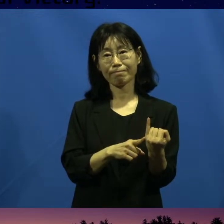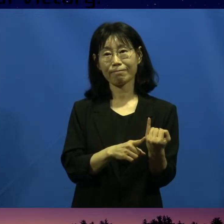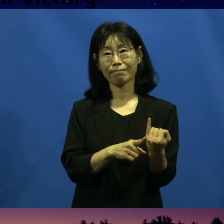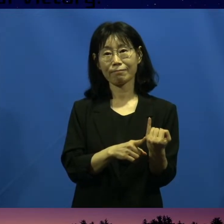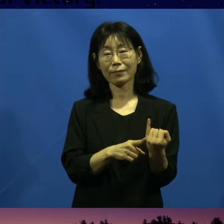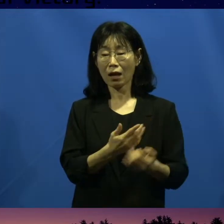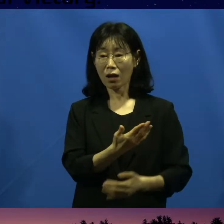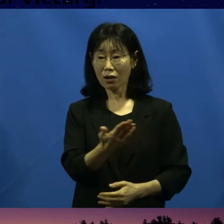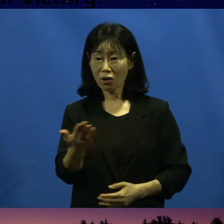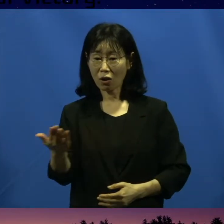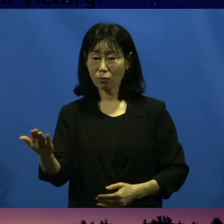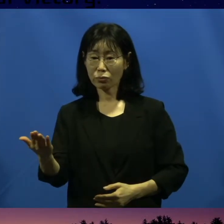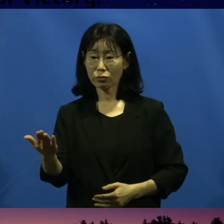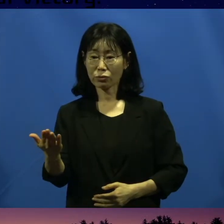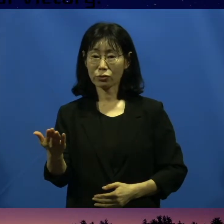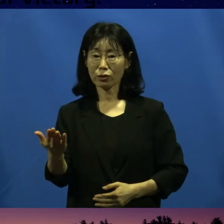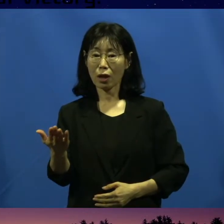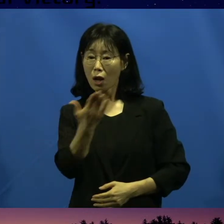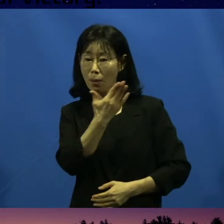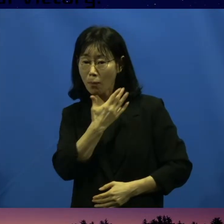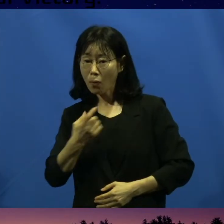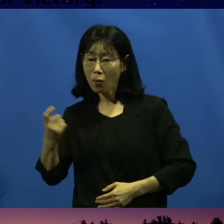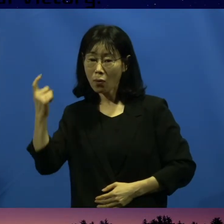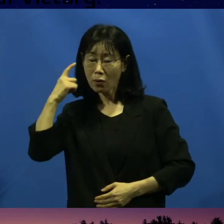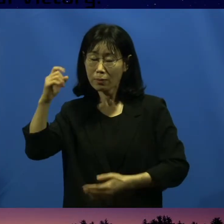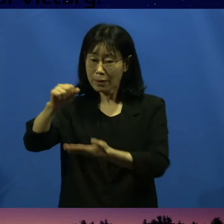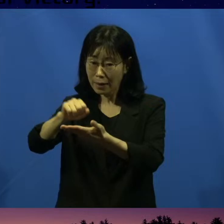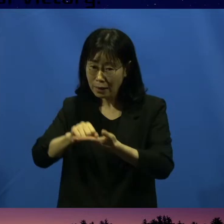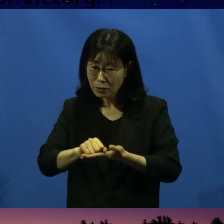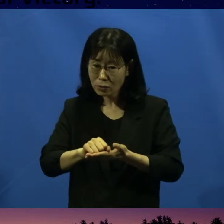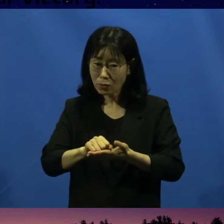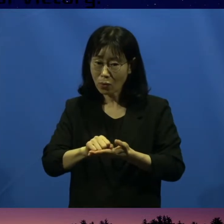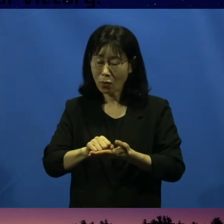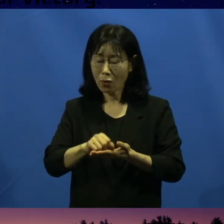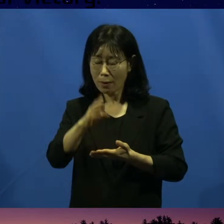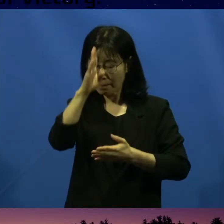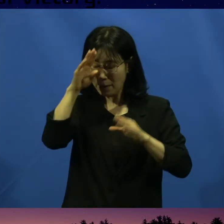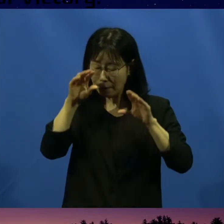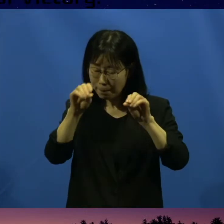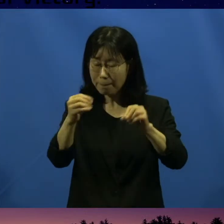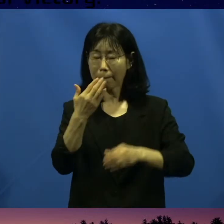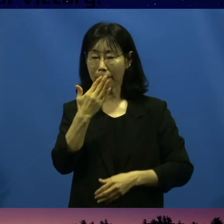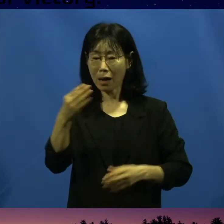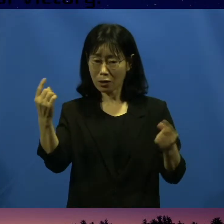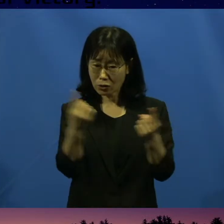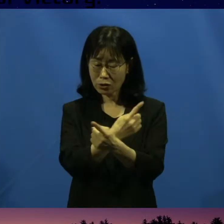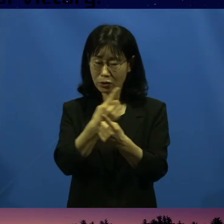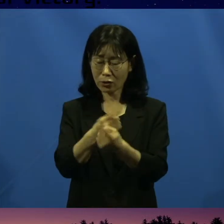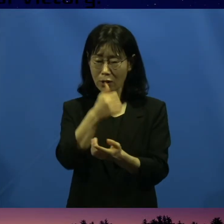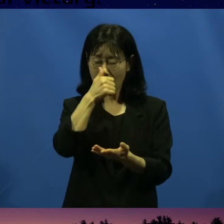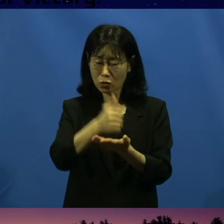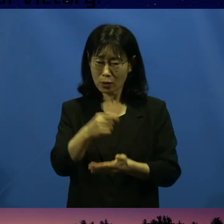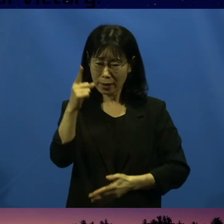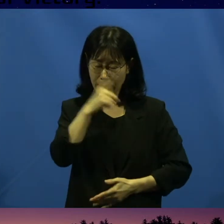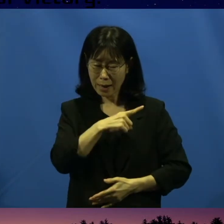여러분. 여러분, 우리는 그 복음으로 우리가 치유를 받았습니다. 병든 우리의 죄의 오염으로